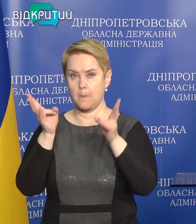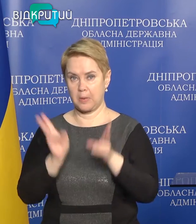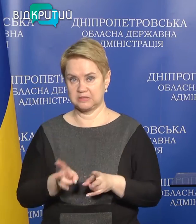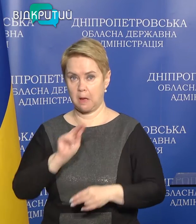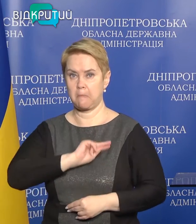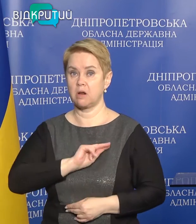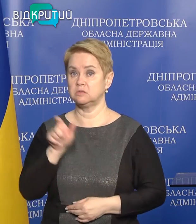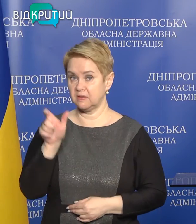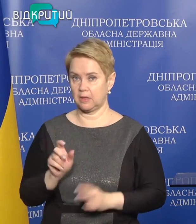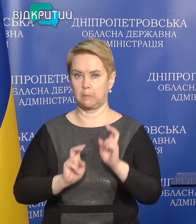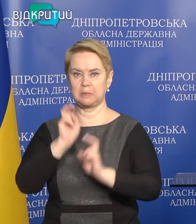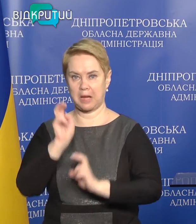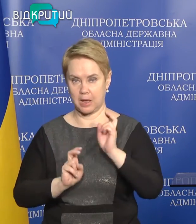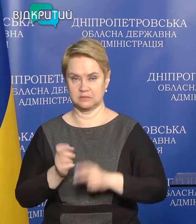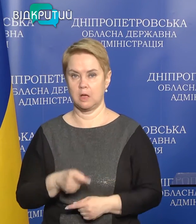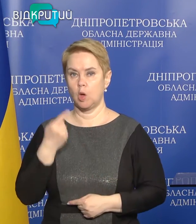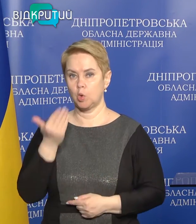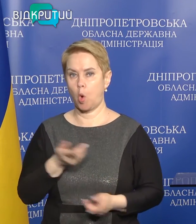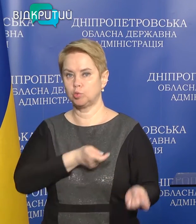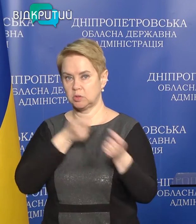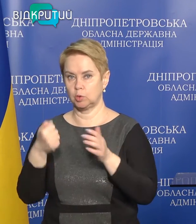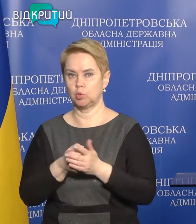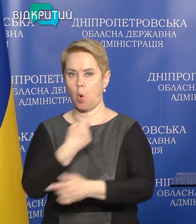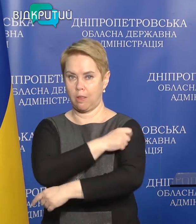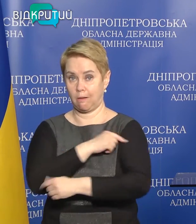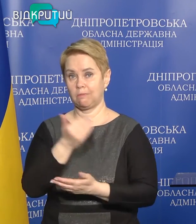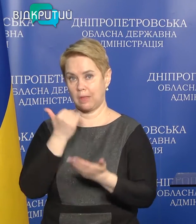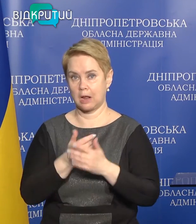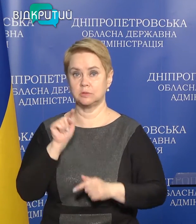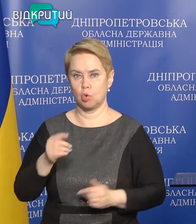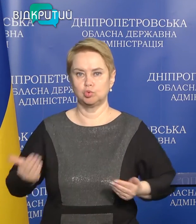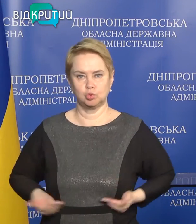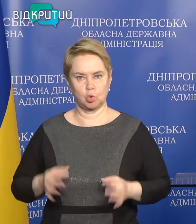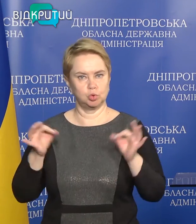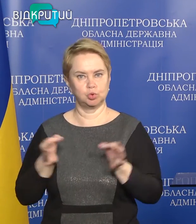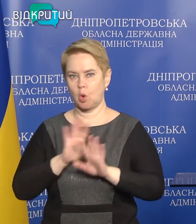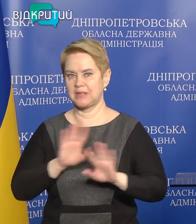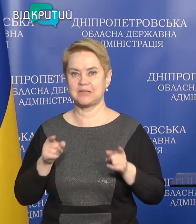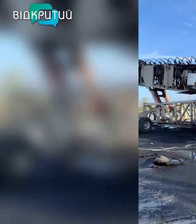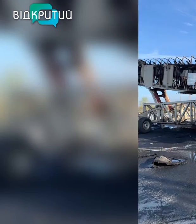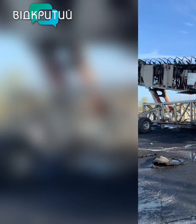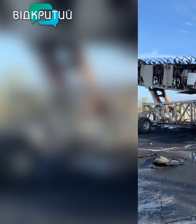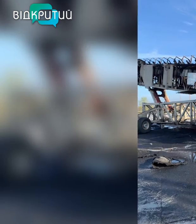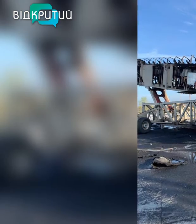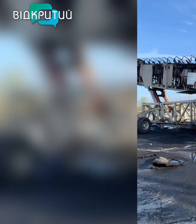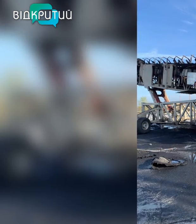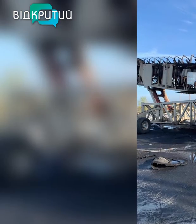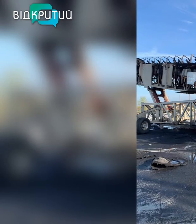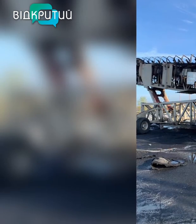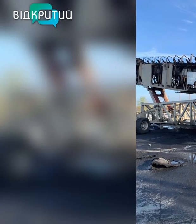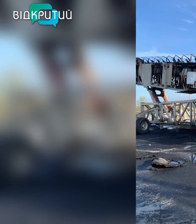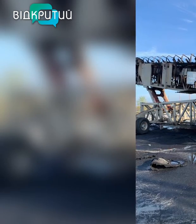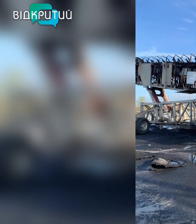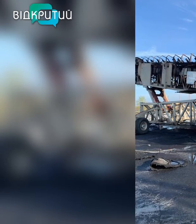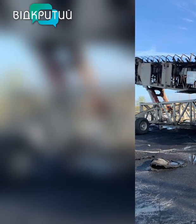постраждав працівник підприємства. Його доставили до лікарні, наразі його життю нічого не загрожує. Російські окупанти